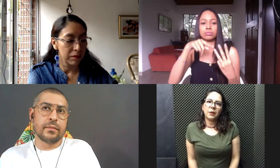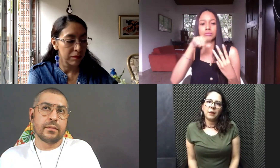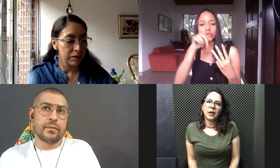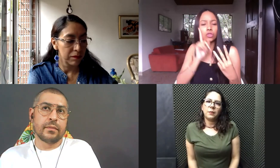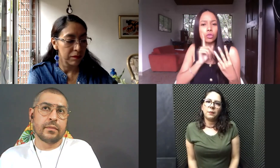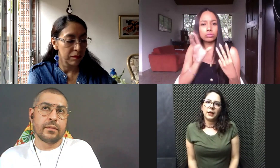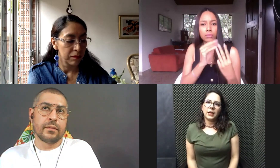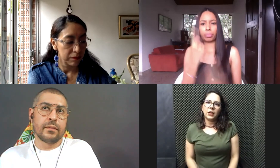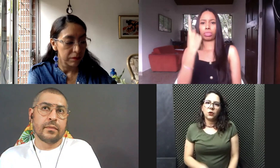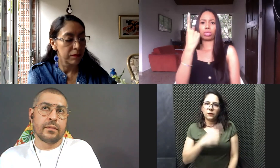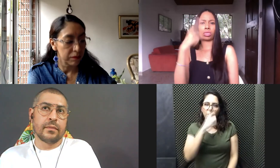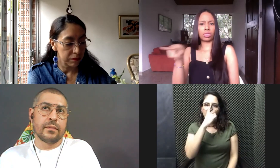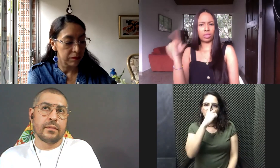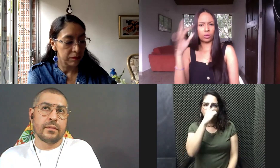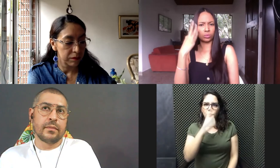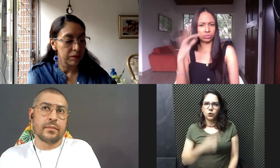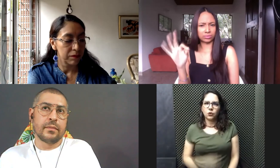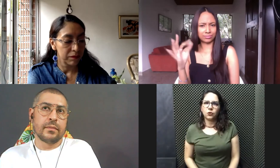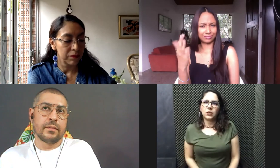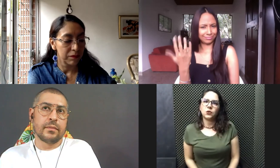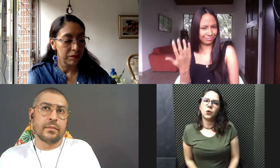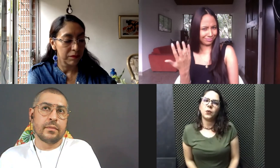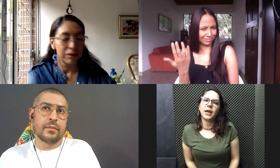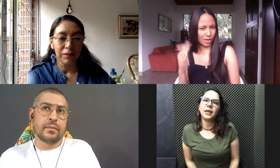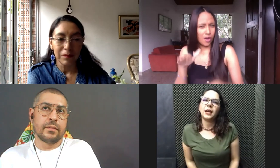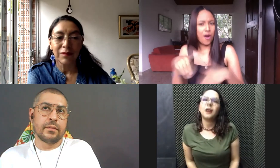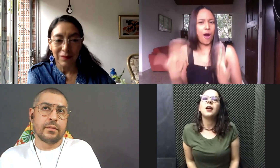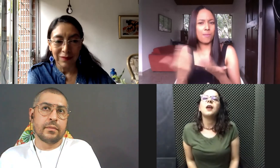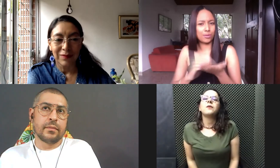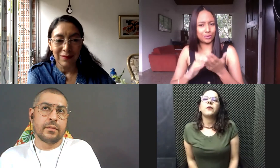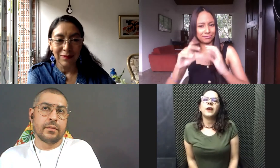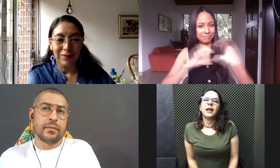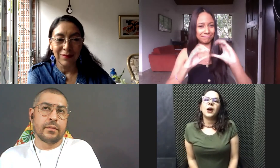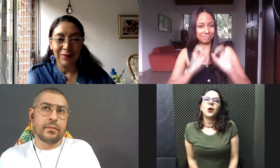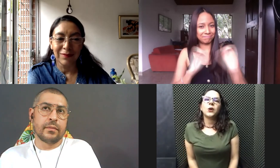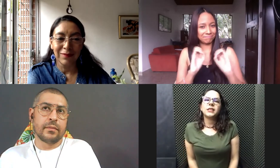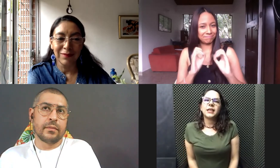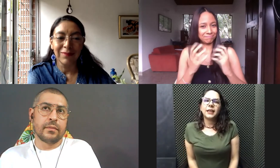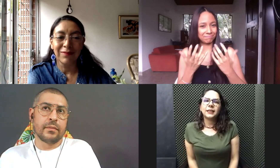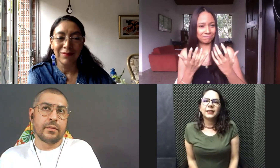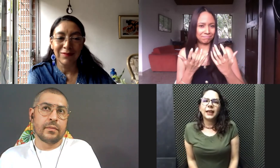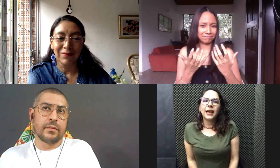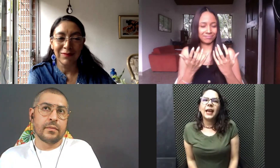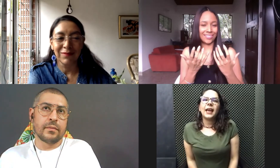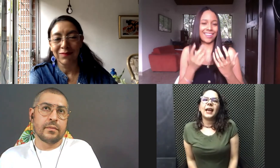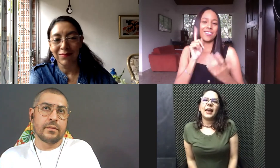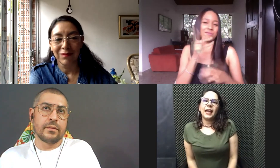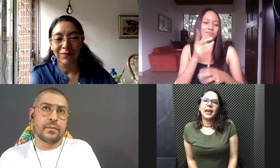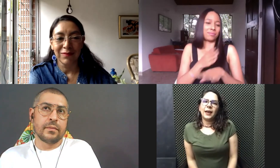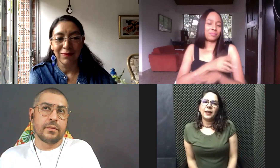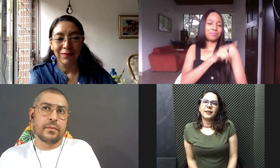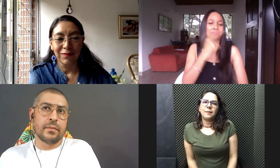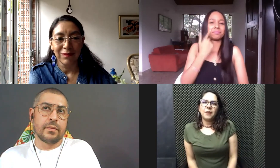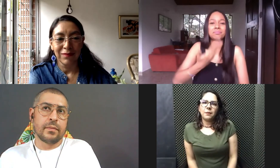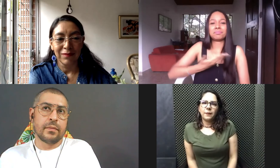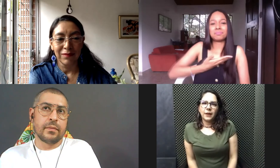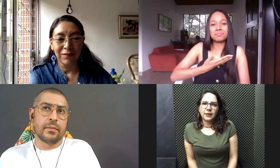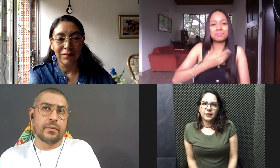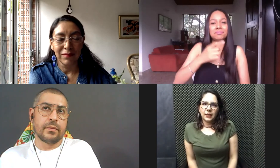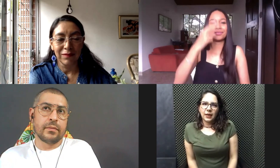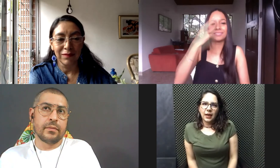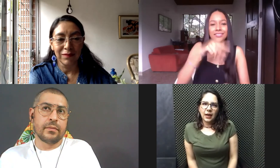que la mamá, el papá y el hijo fueran todos sordos y solo una hija fuera oyente, también